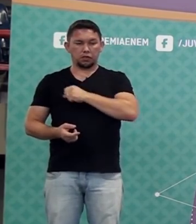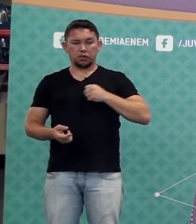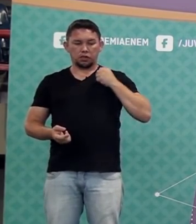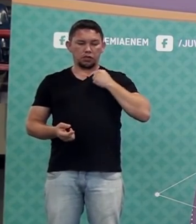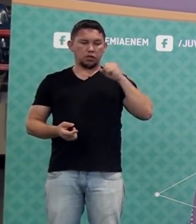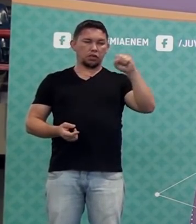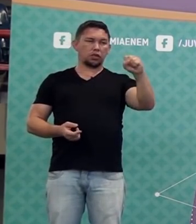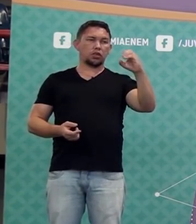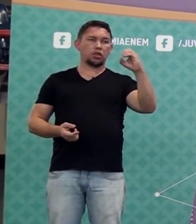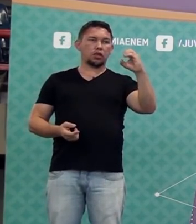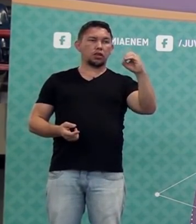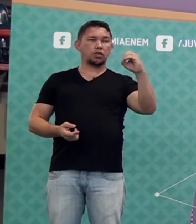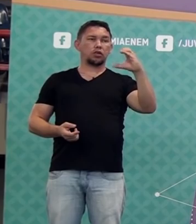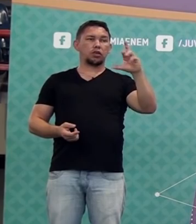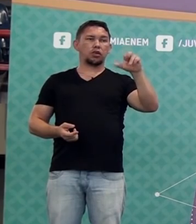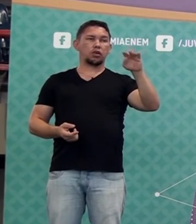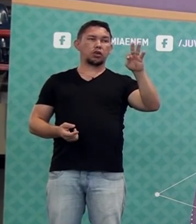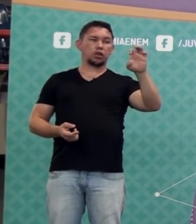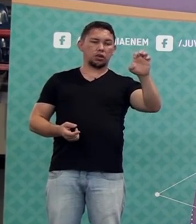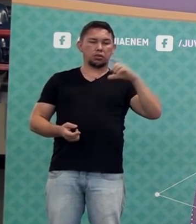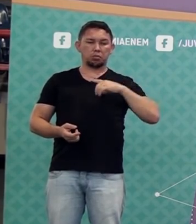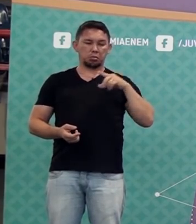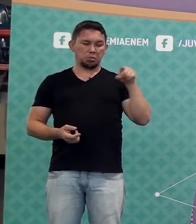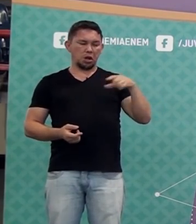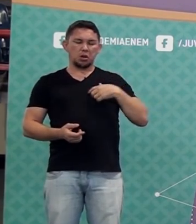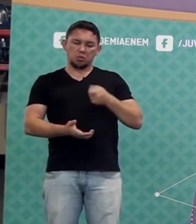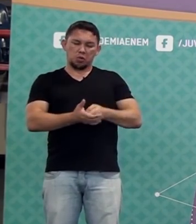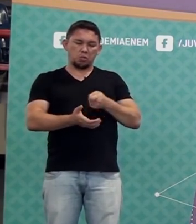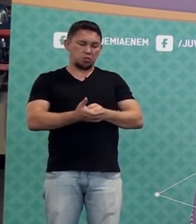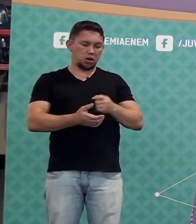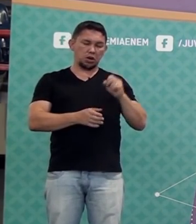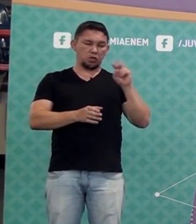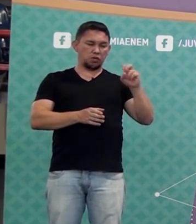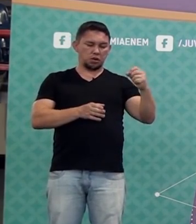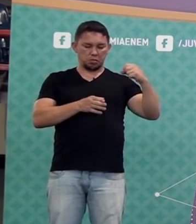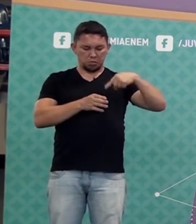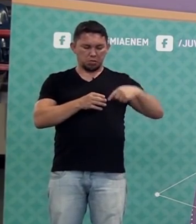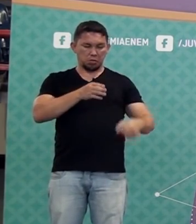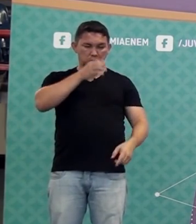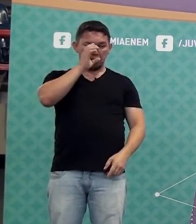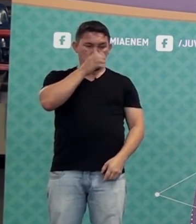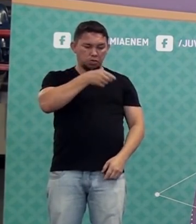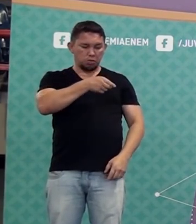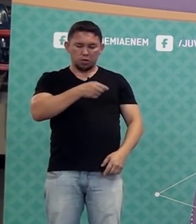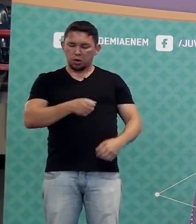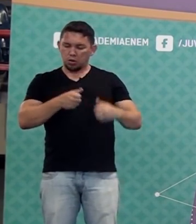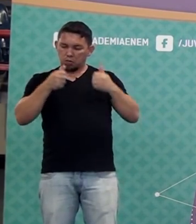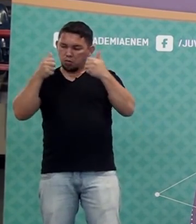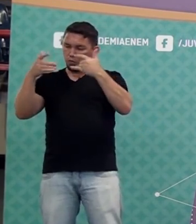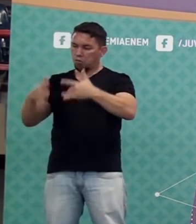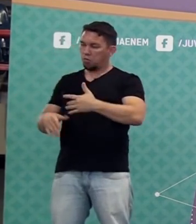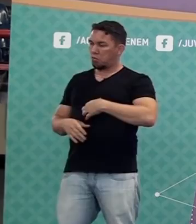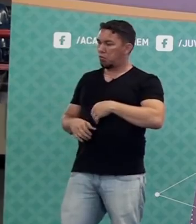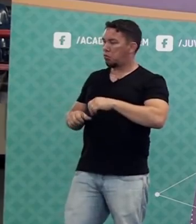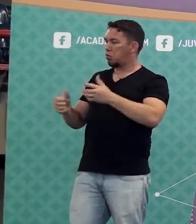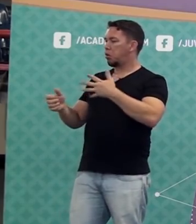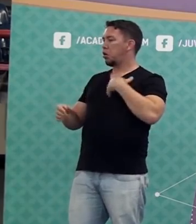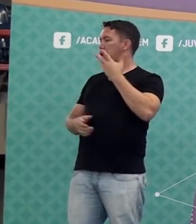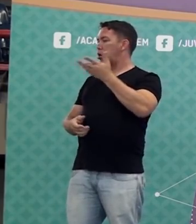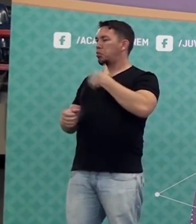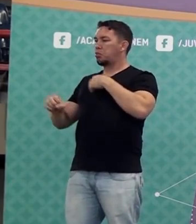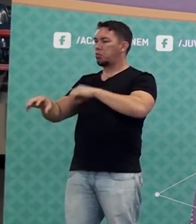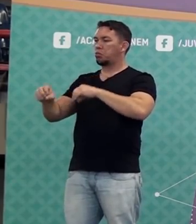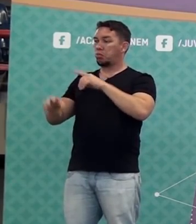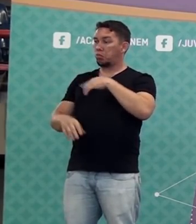por discípulos, obrigado a beber cicuta, e no último momento ele ainda deu uma aula, a última aula do